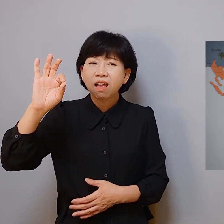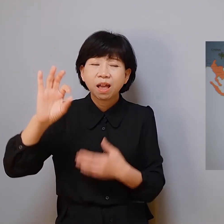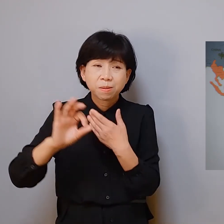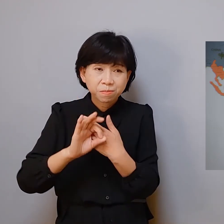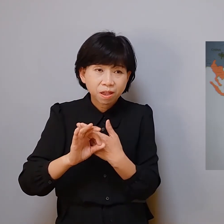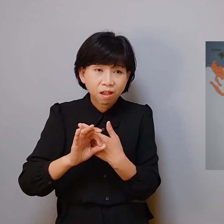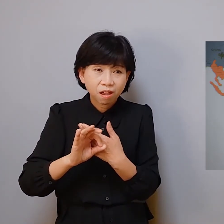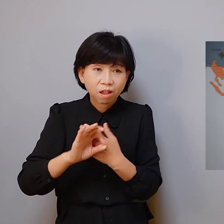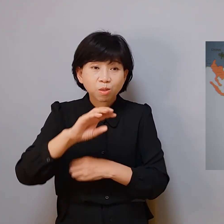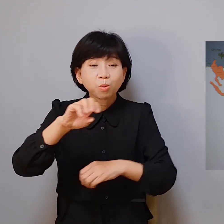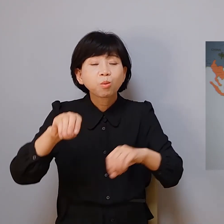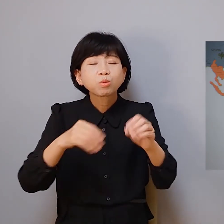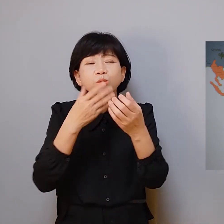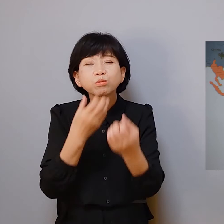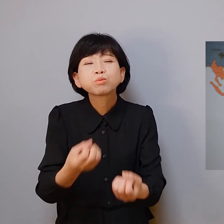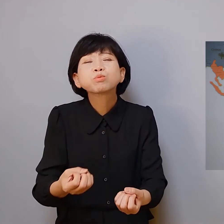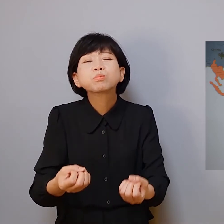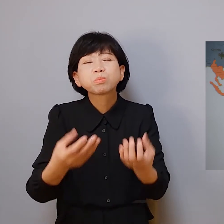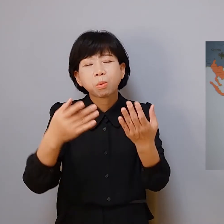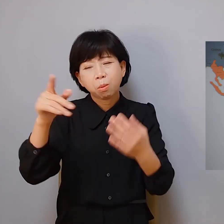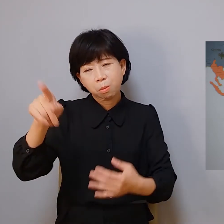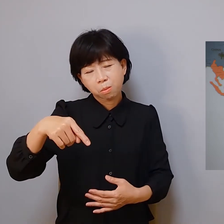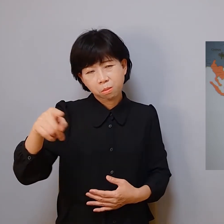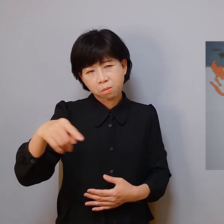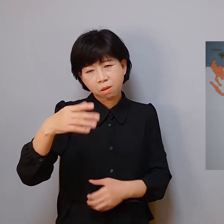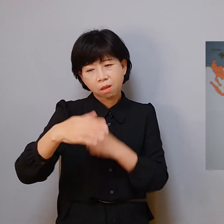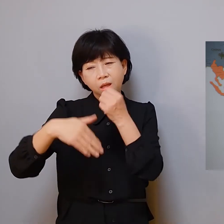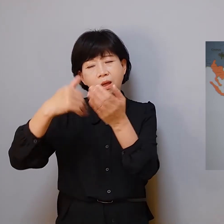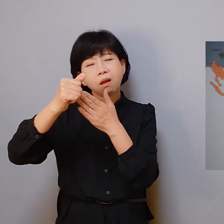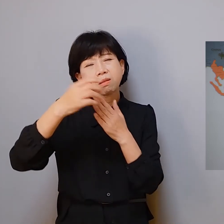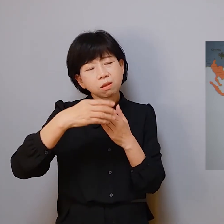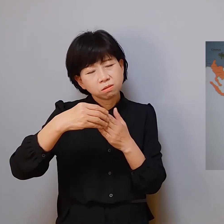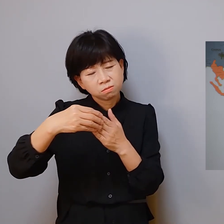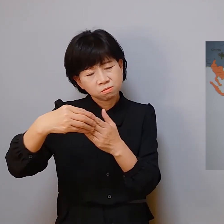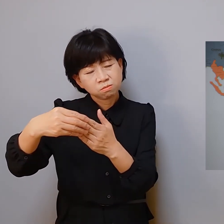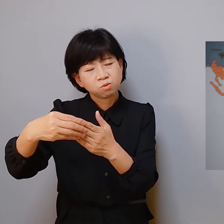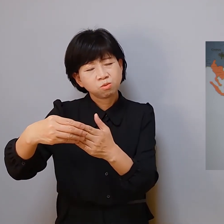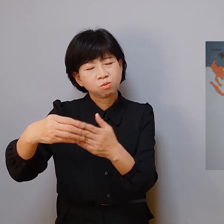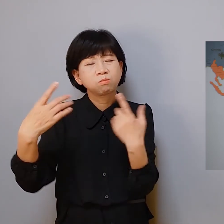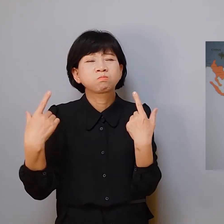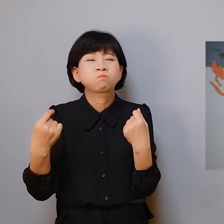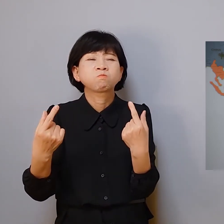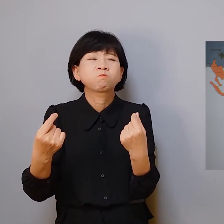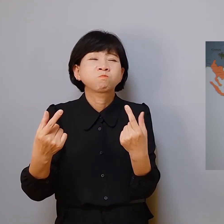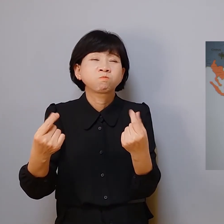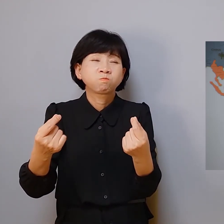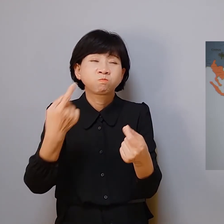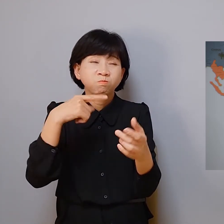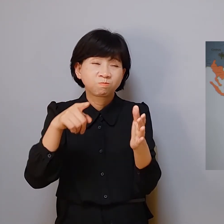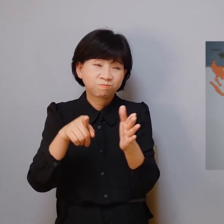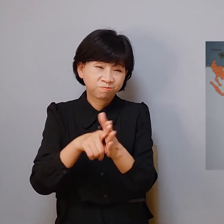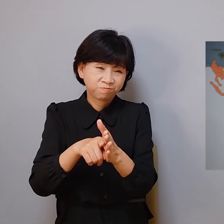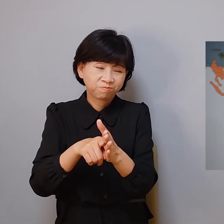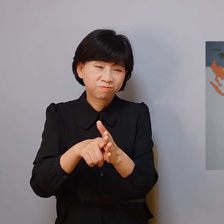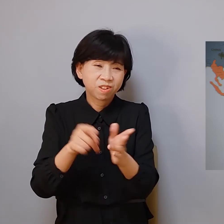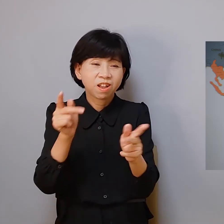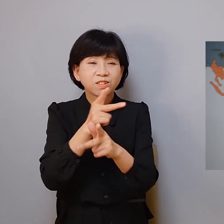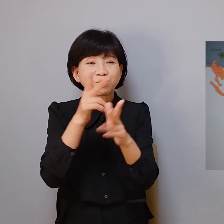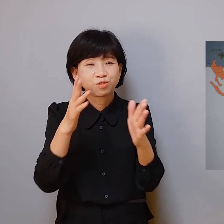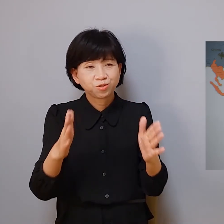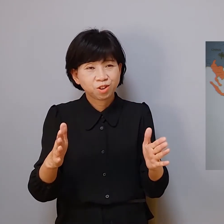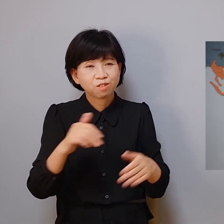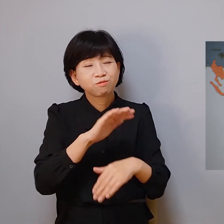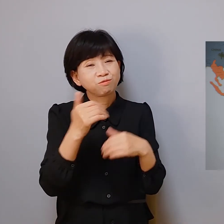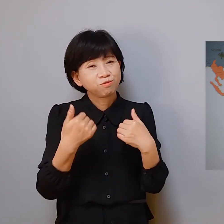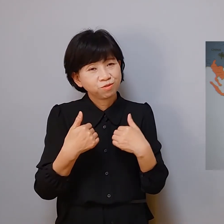믿습니다. 여전히 지금 이 순간도 하나님이 우리를 인도하고 계신 줄 믿습니다. 여러분, 한